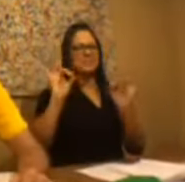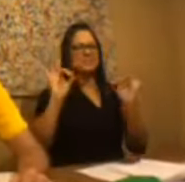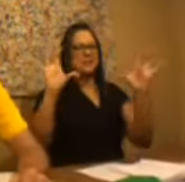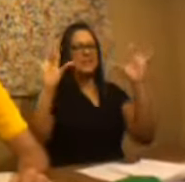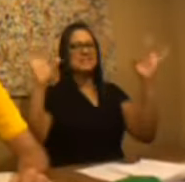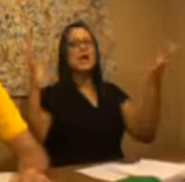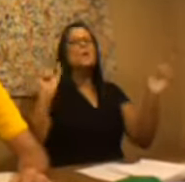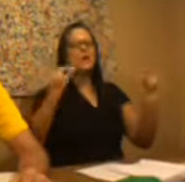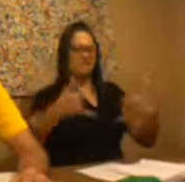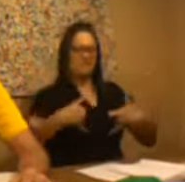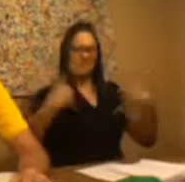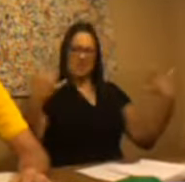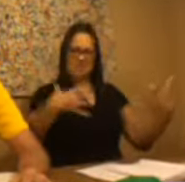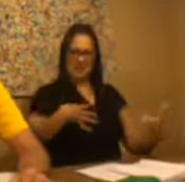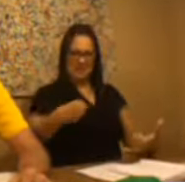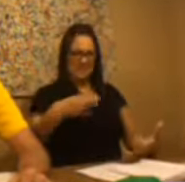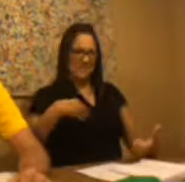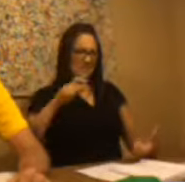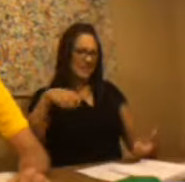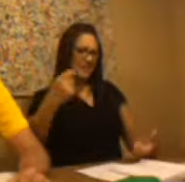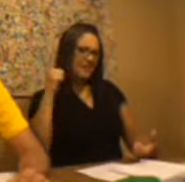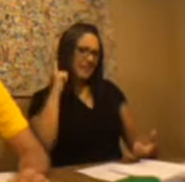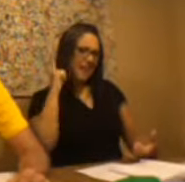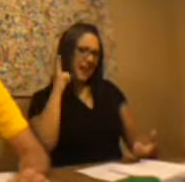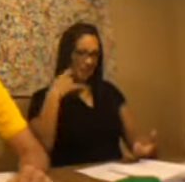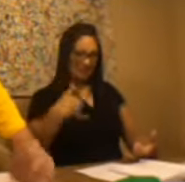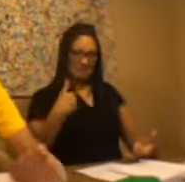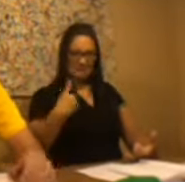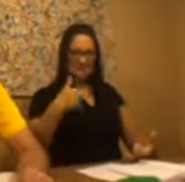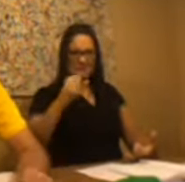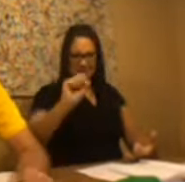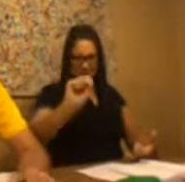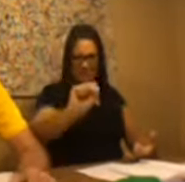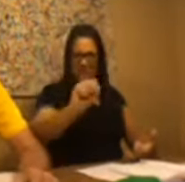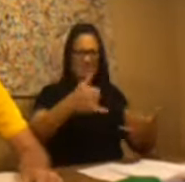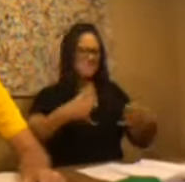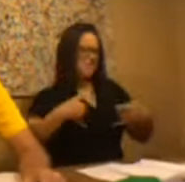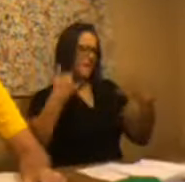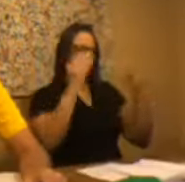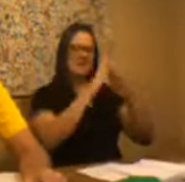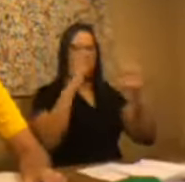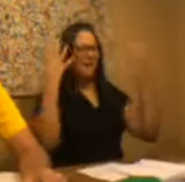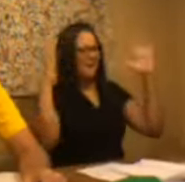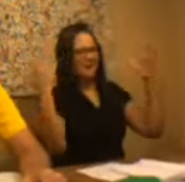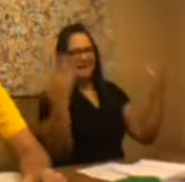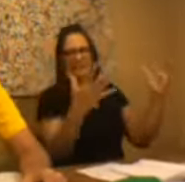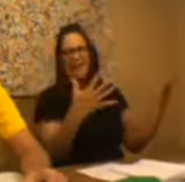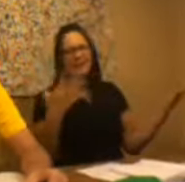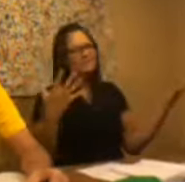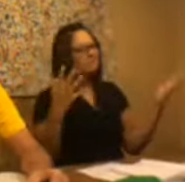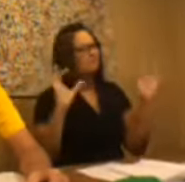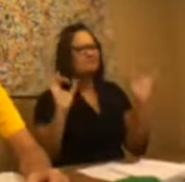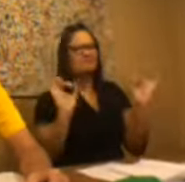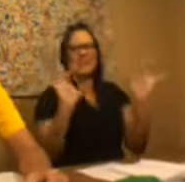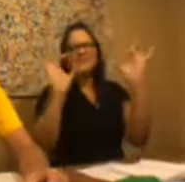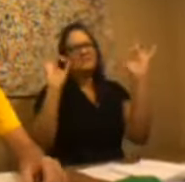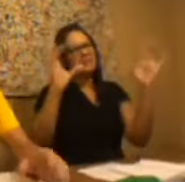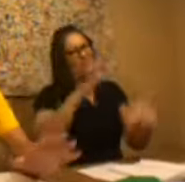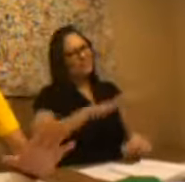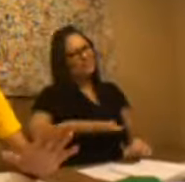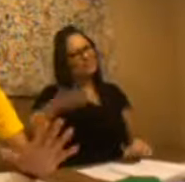minha filha na aula está fazendo oito anos estamos em festa alencar não tem preço o aniversário de uma